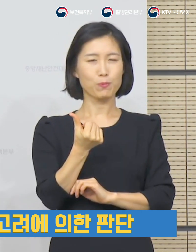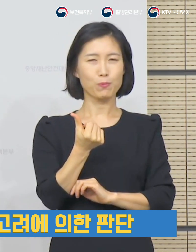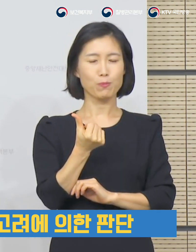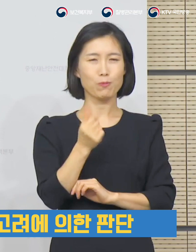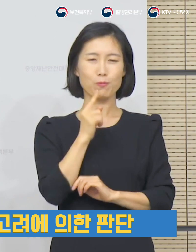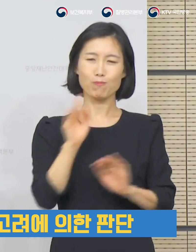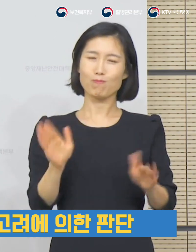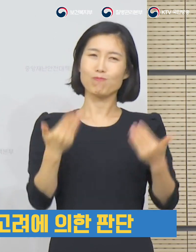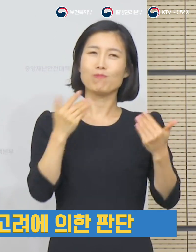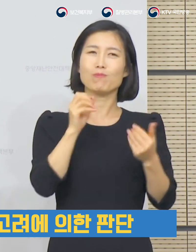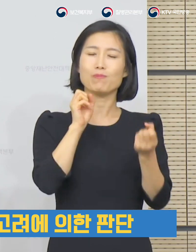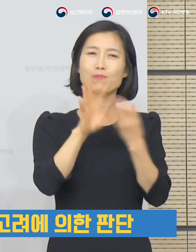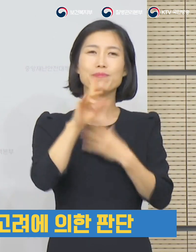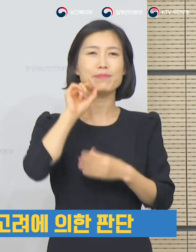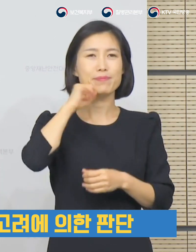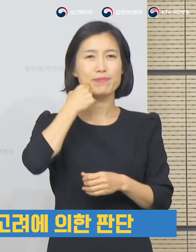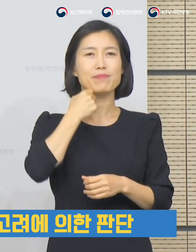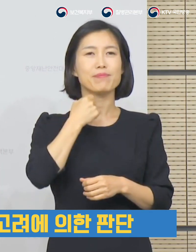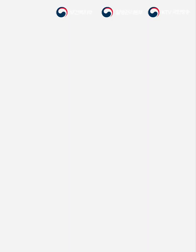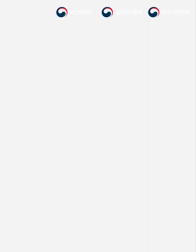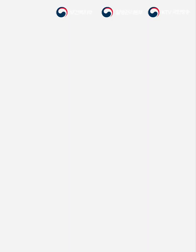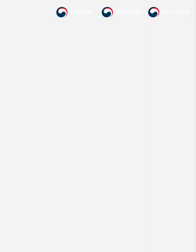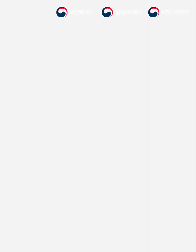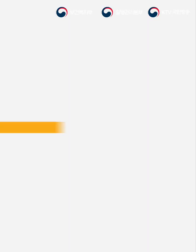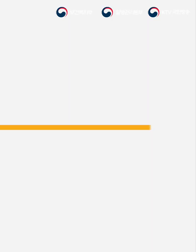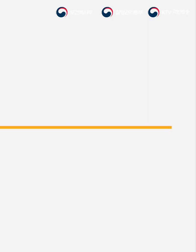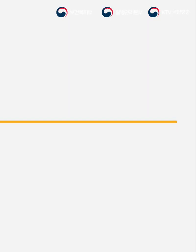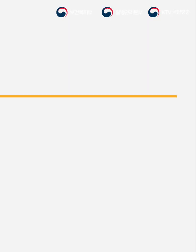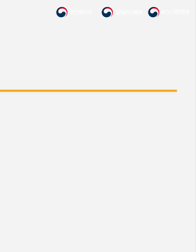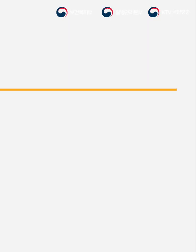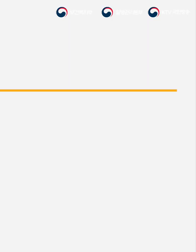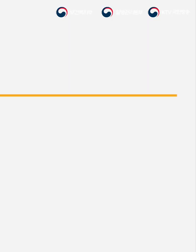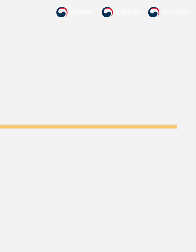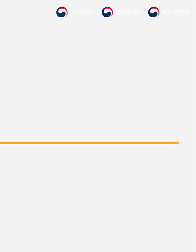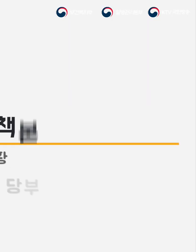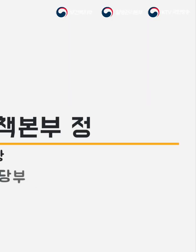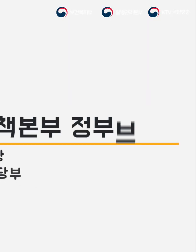것은 좀 경솔할 수 있다라는 생각을 가지고 있습니다.